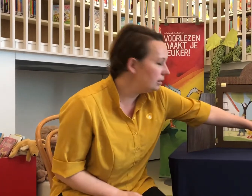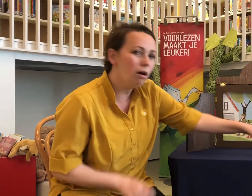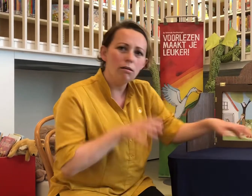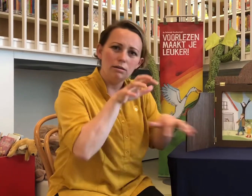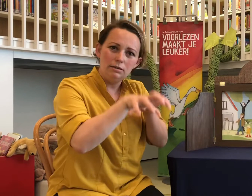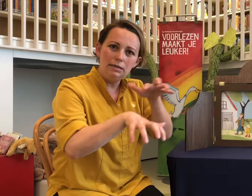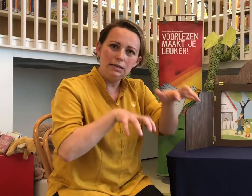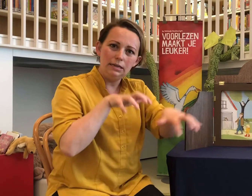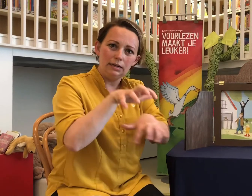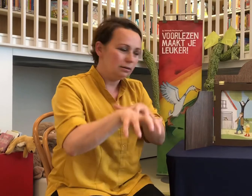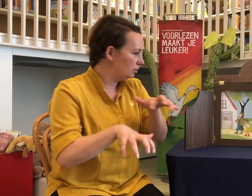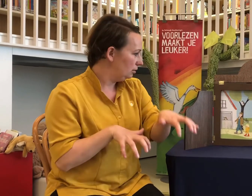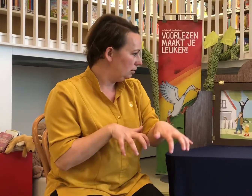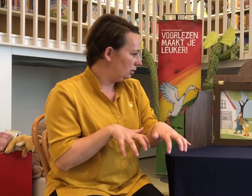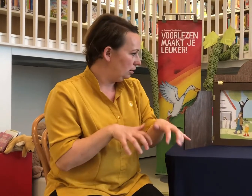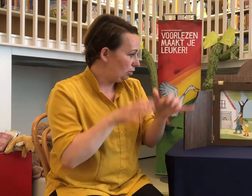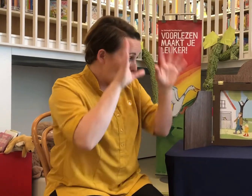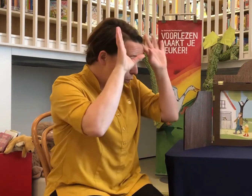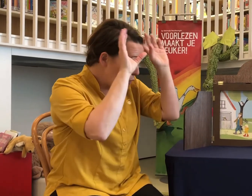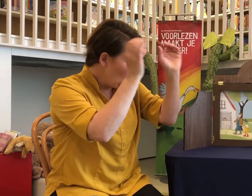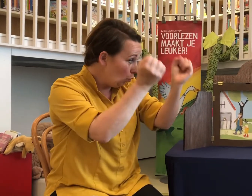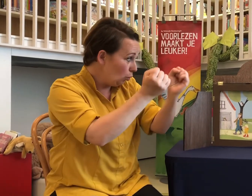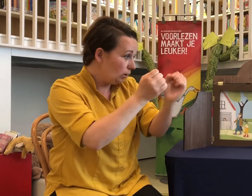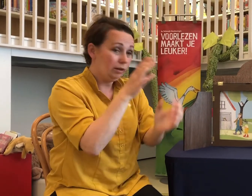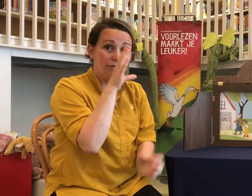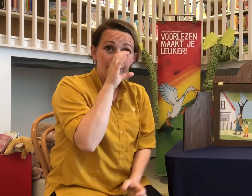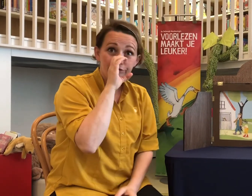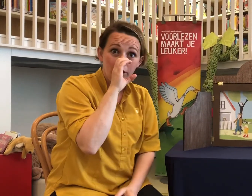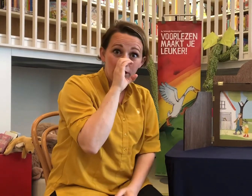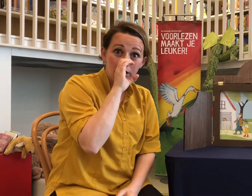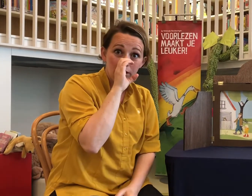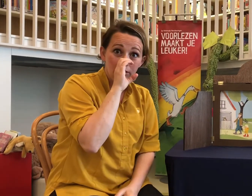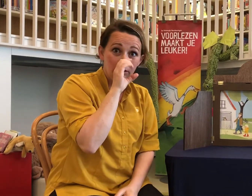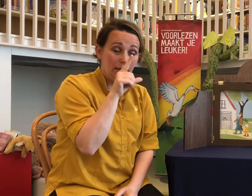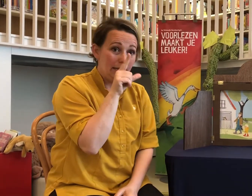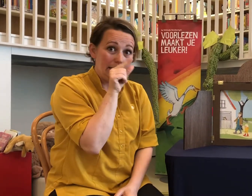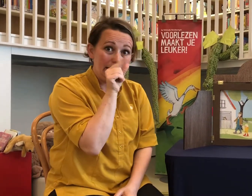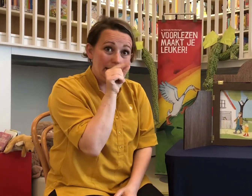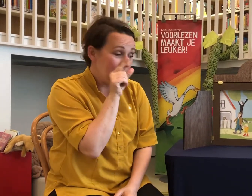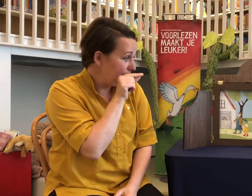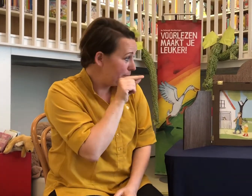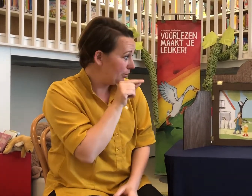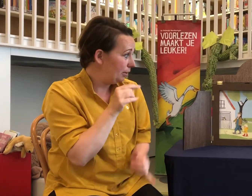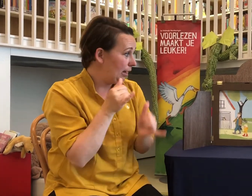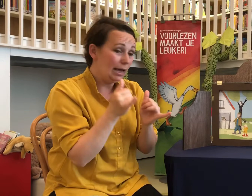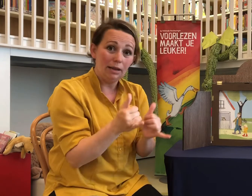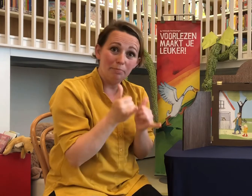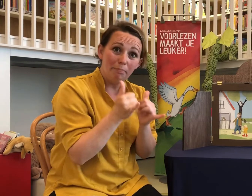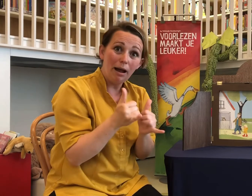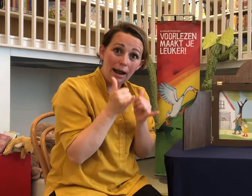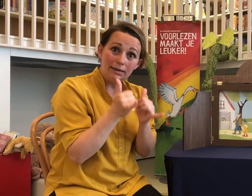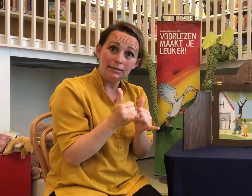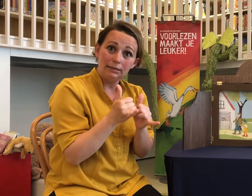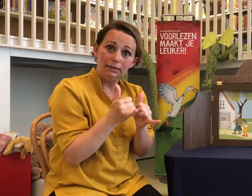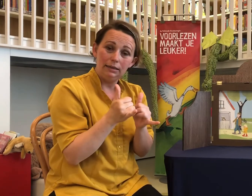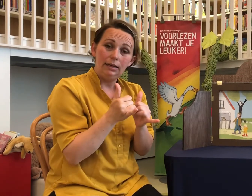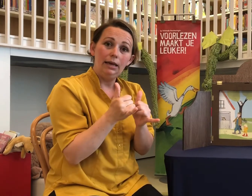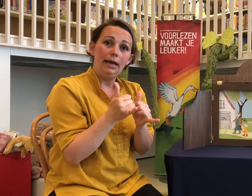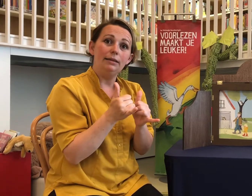alle dieren. De koe, de varken, de kip en het paard. En het